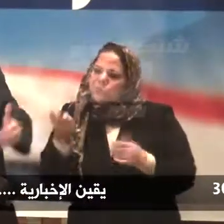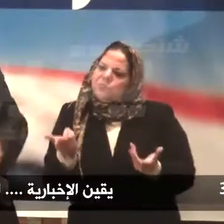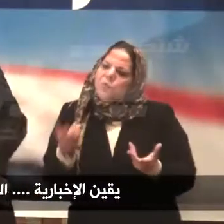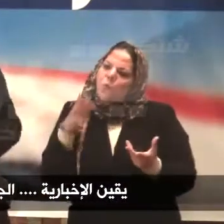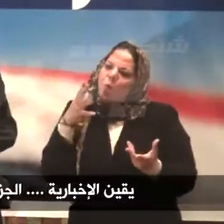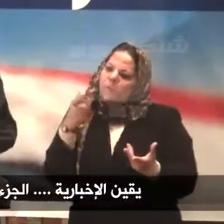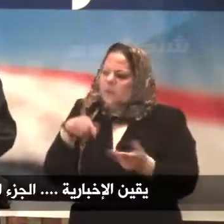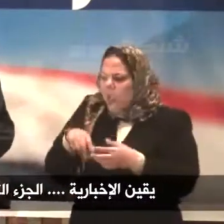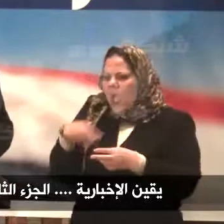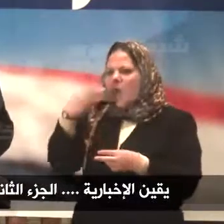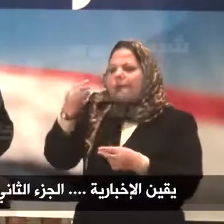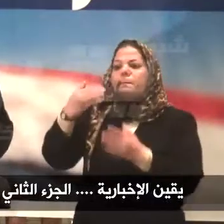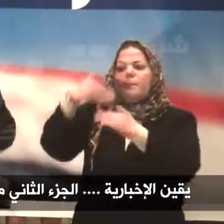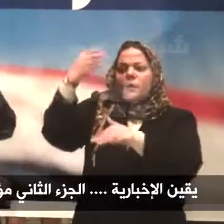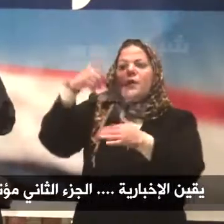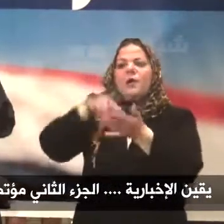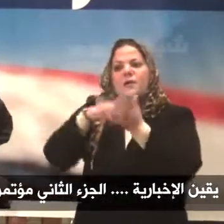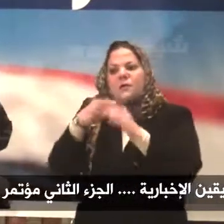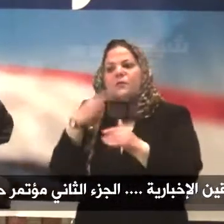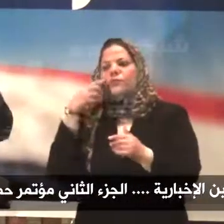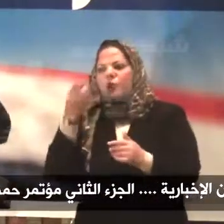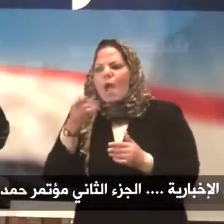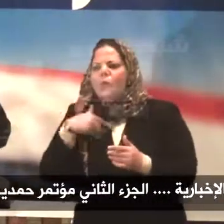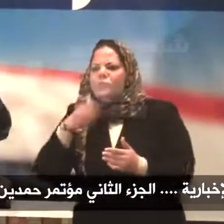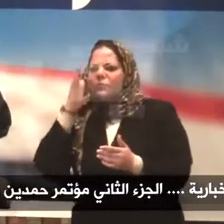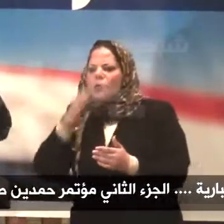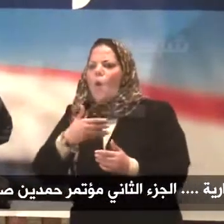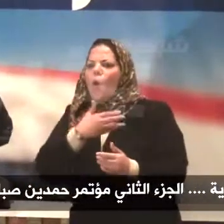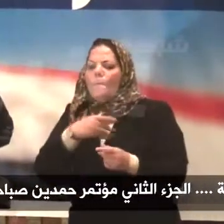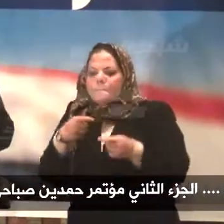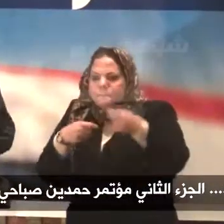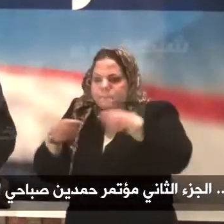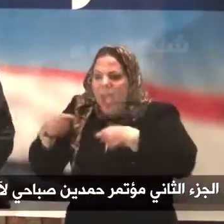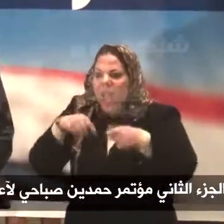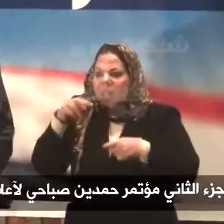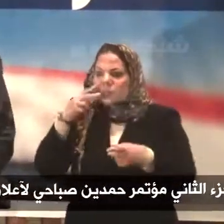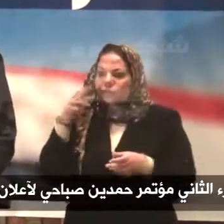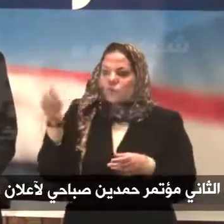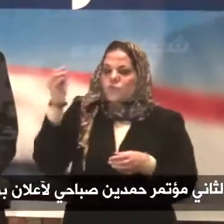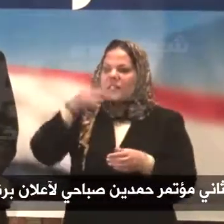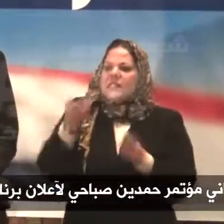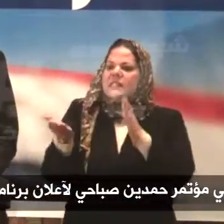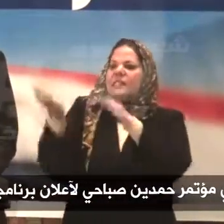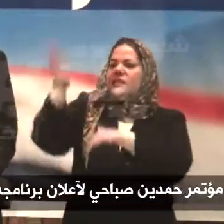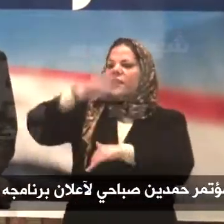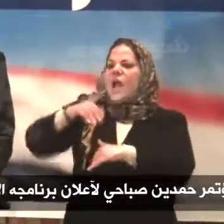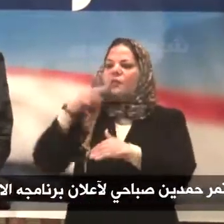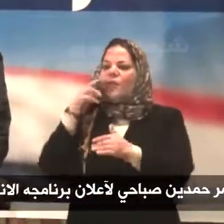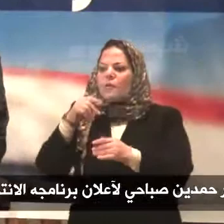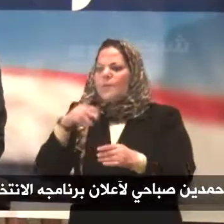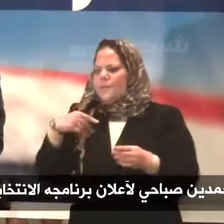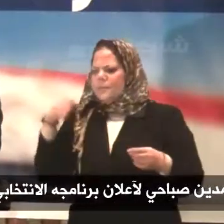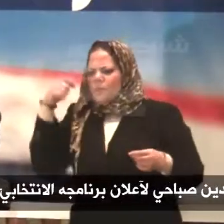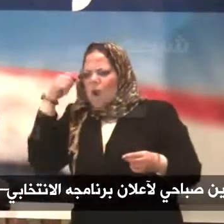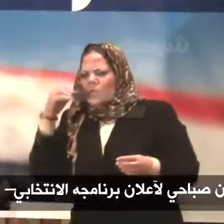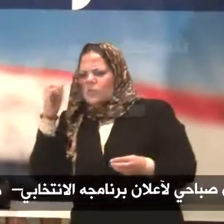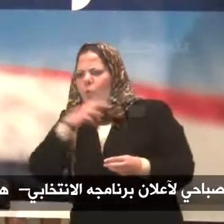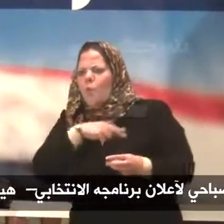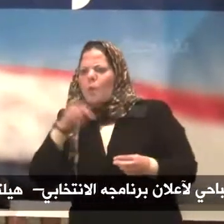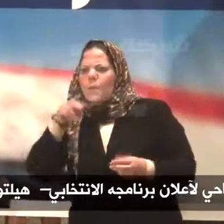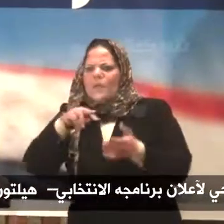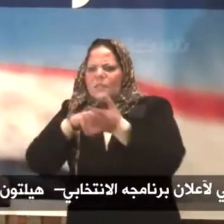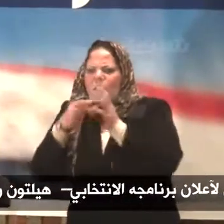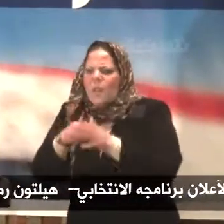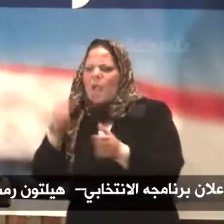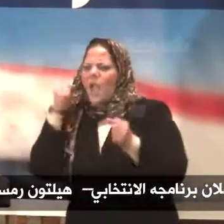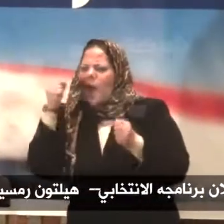ده ما تقلش في العرض، تمكين الحكم المحلي وزيادة سلطاته